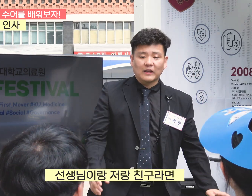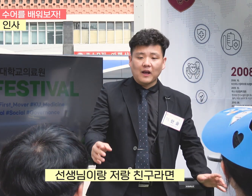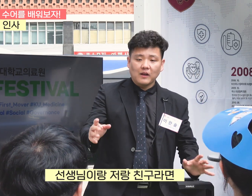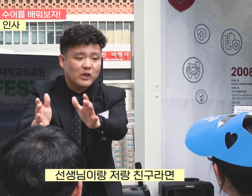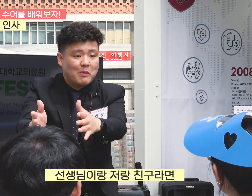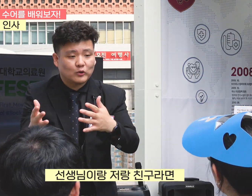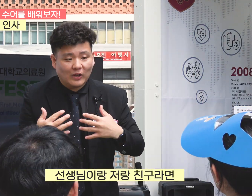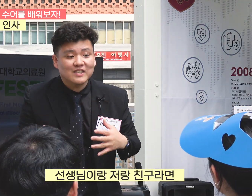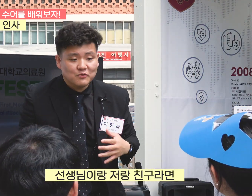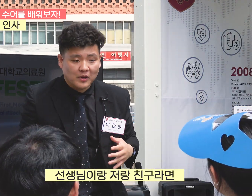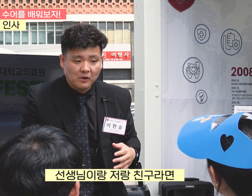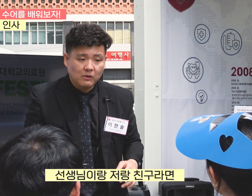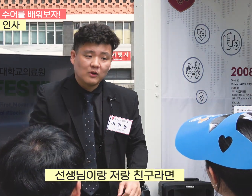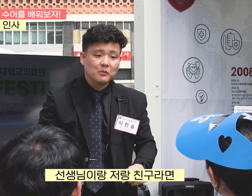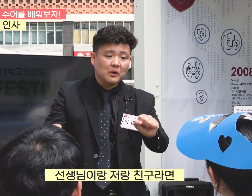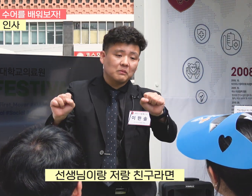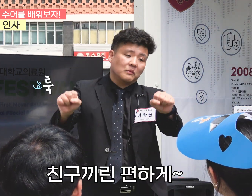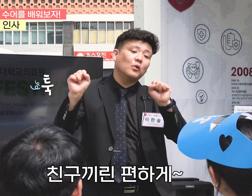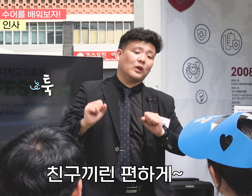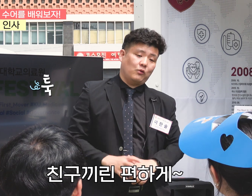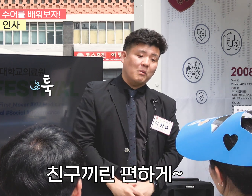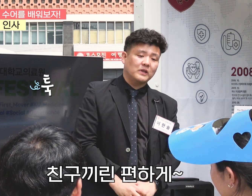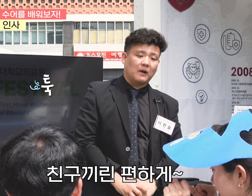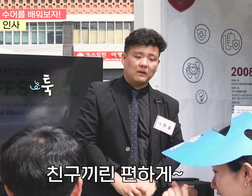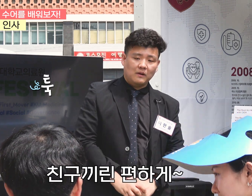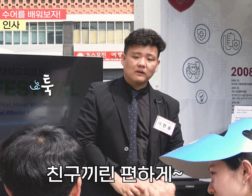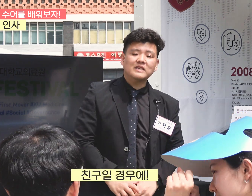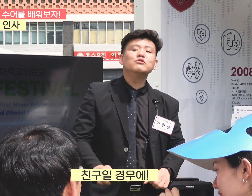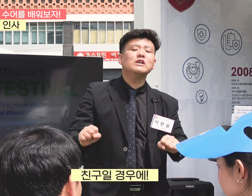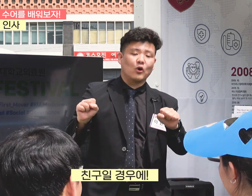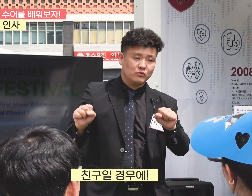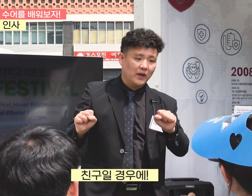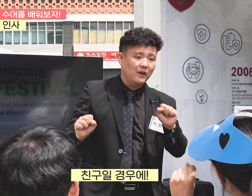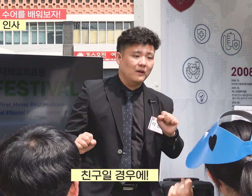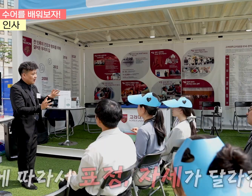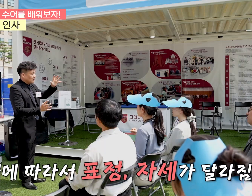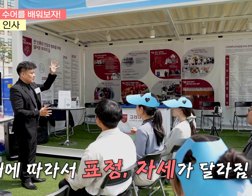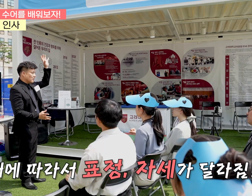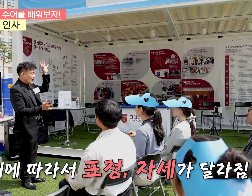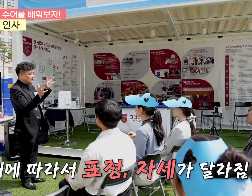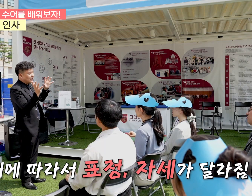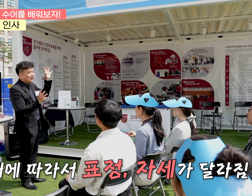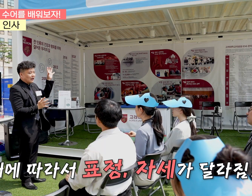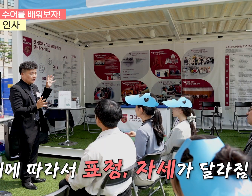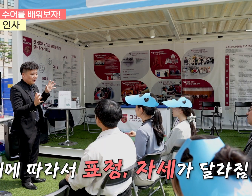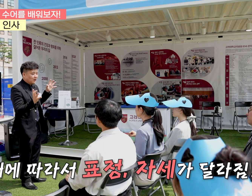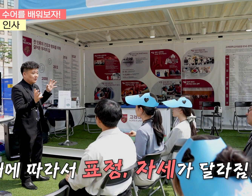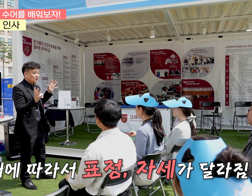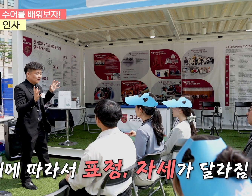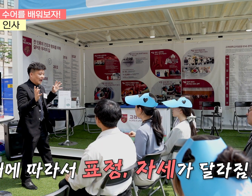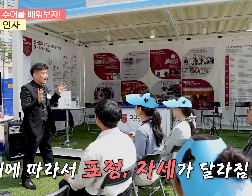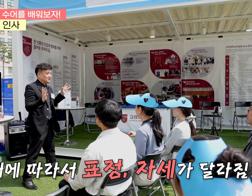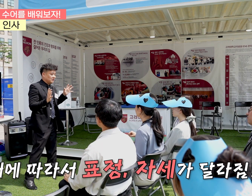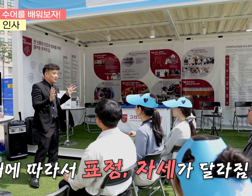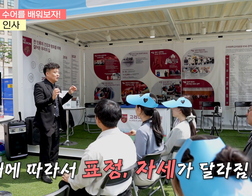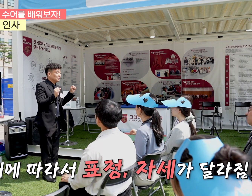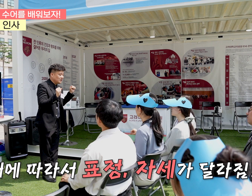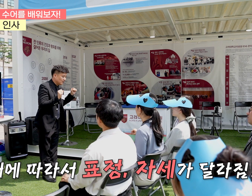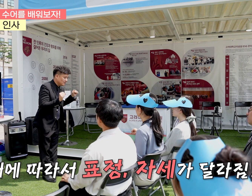만약 선생님하고 저랑 친구예요? 그러면 이렇게도 합니다. 친구일 경우에, 그러니까 상대에 따라서 달라집니다.